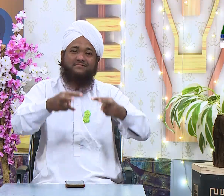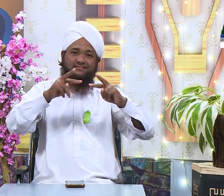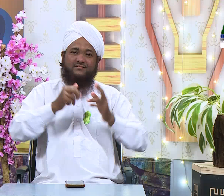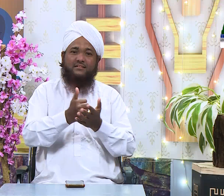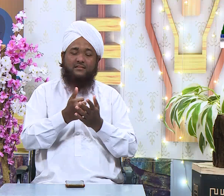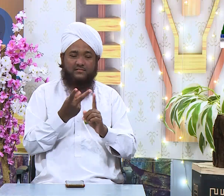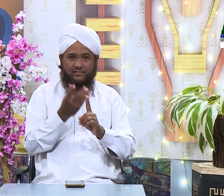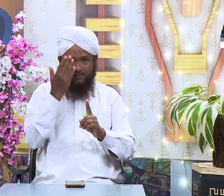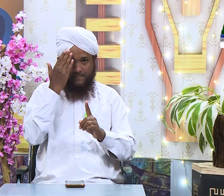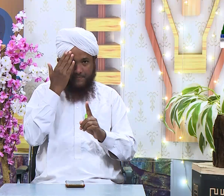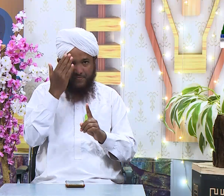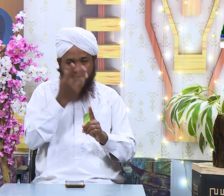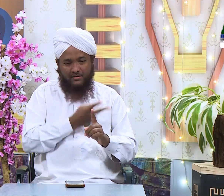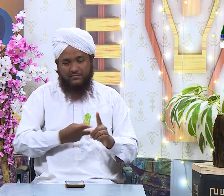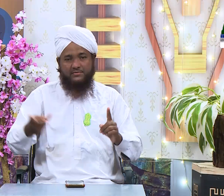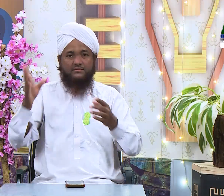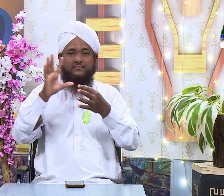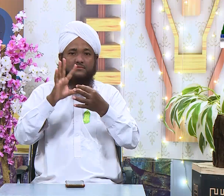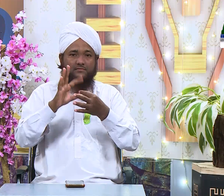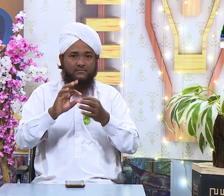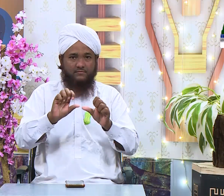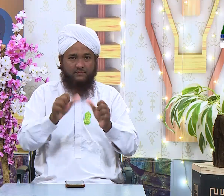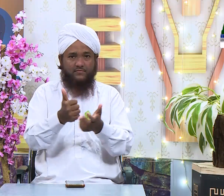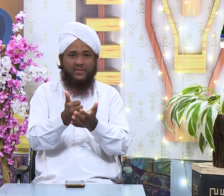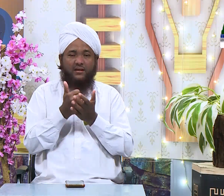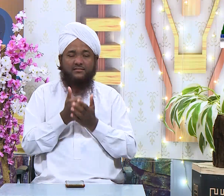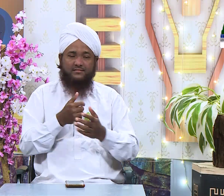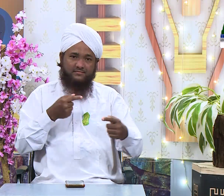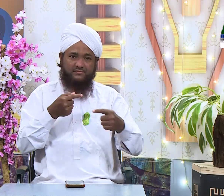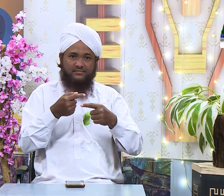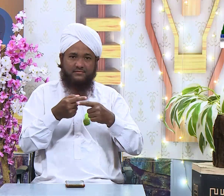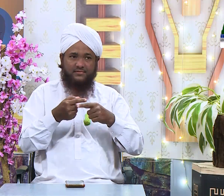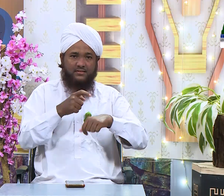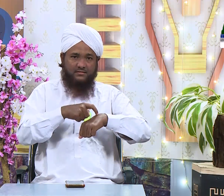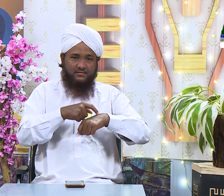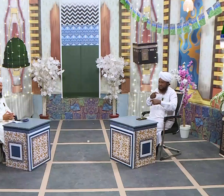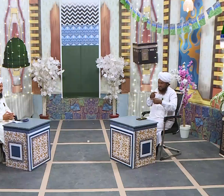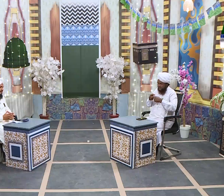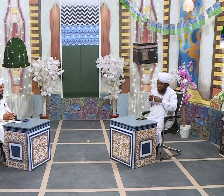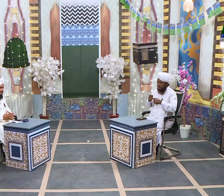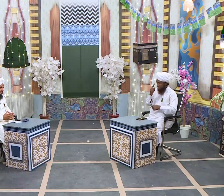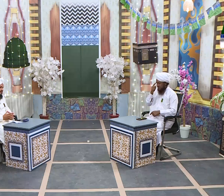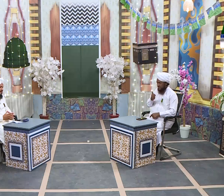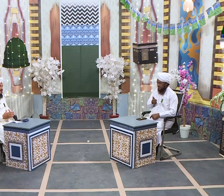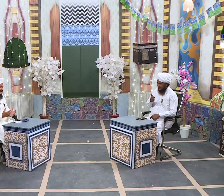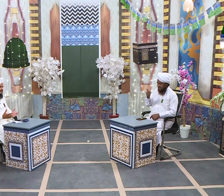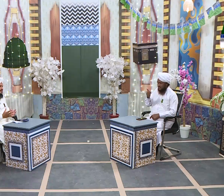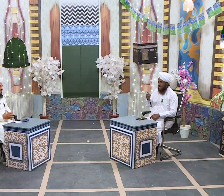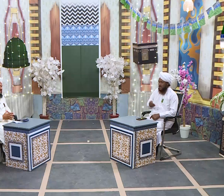سے ہمیں جوڑے رکھے۔ ہمارے پروگرام کا وقت اختتام کی طرف بڑھ رہا ہے، انشاءاللہ تبارک و تعالی آئندہ نئے